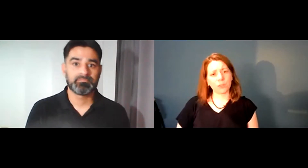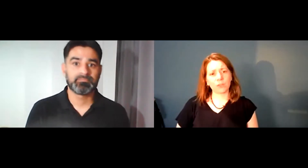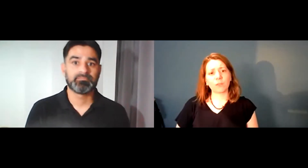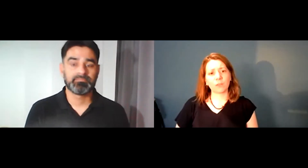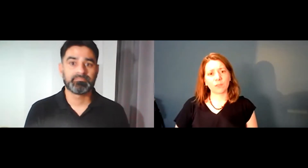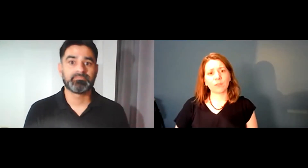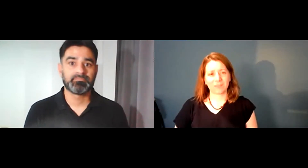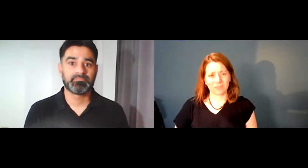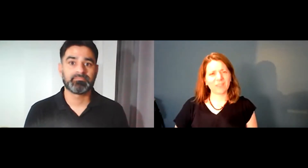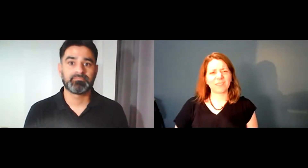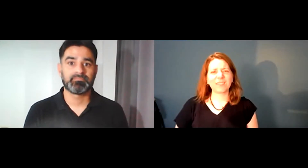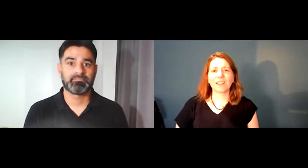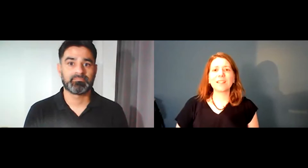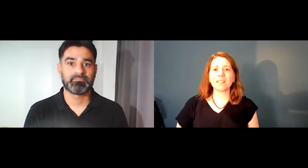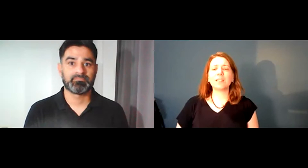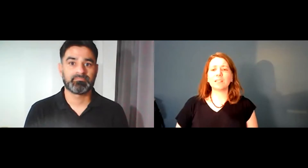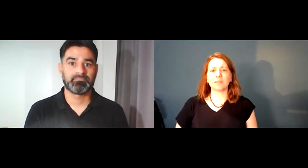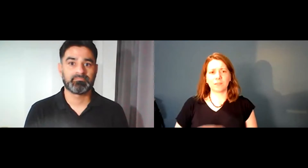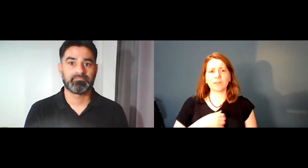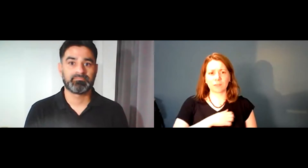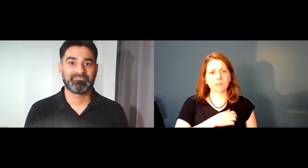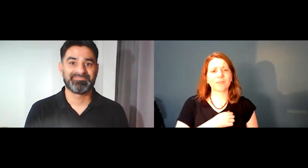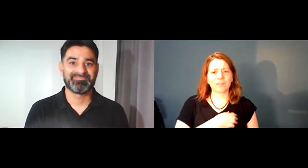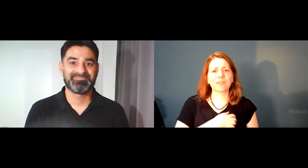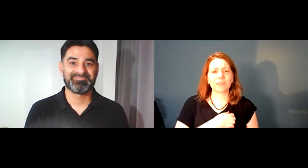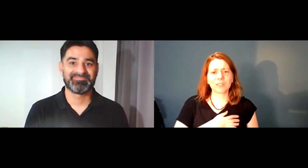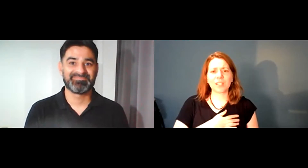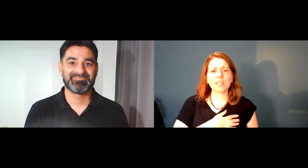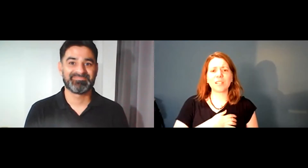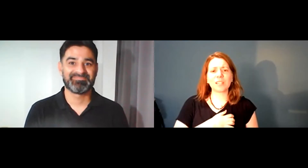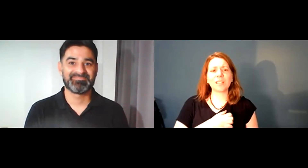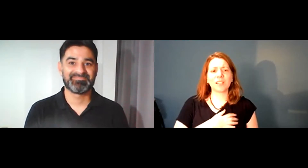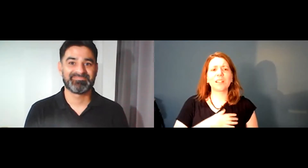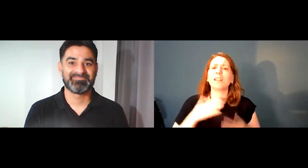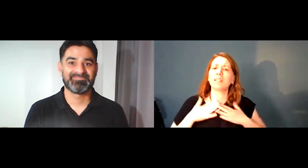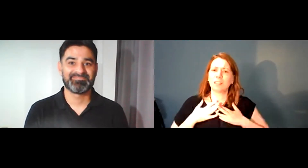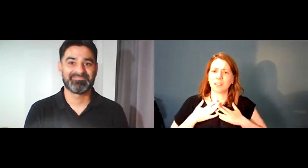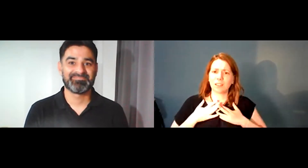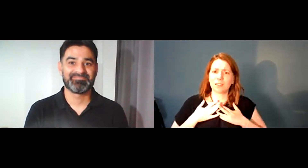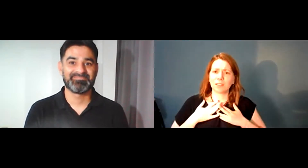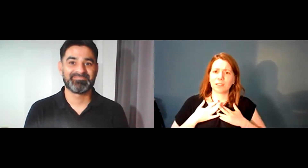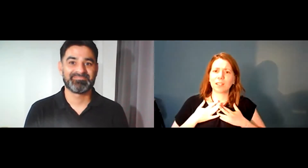como administradora. Como administradora, sí, sí. Mándame más tarde que estoy en clase, termino a las 8. Tranqui,